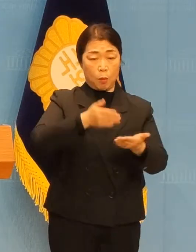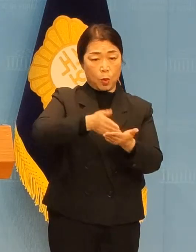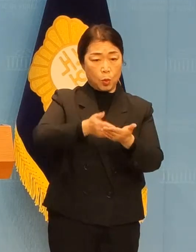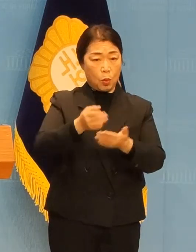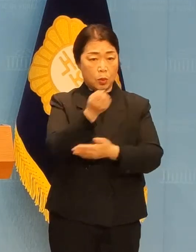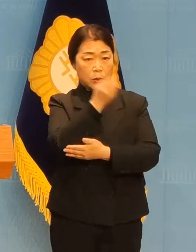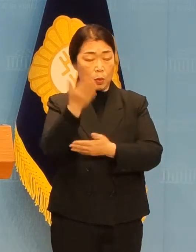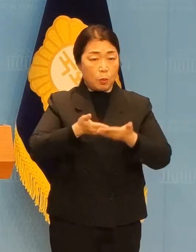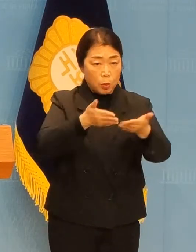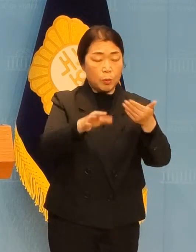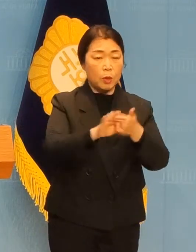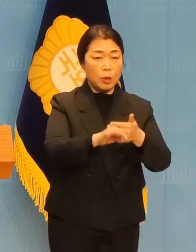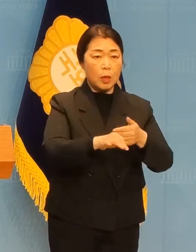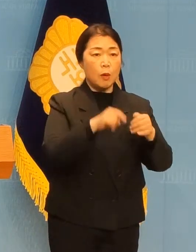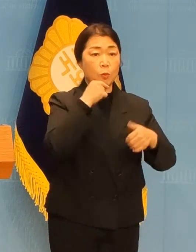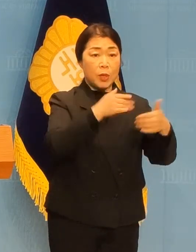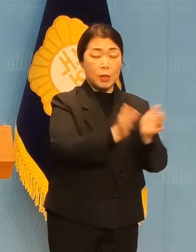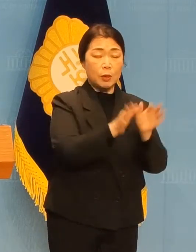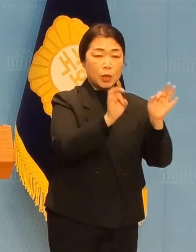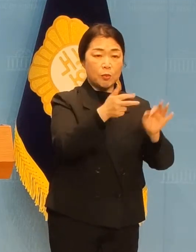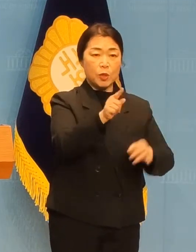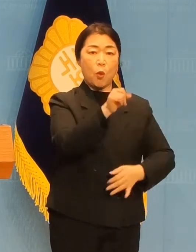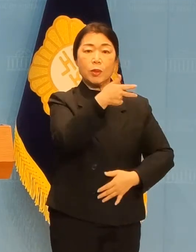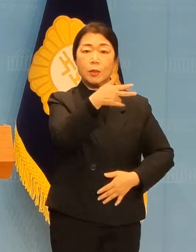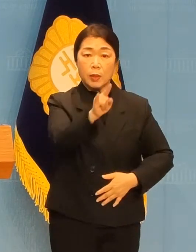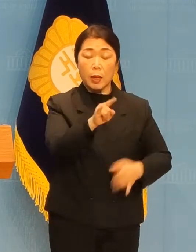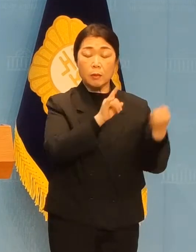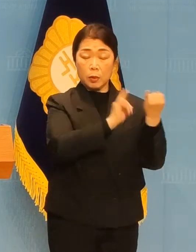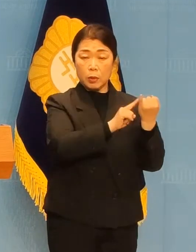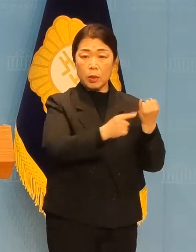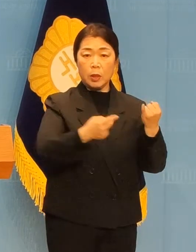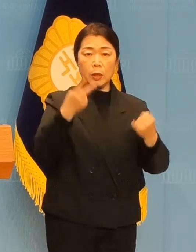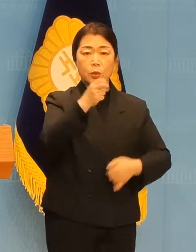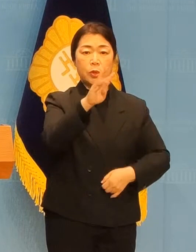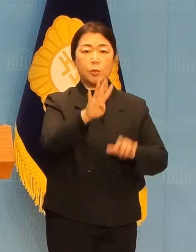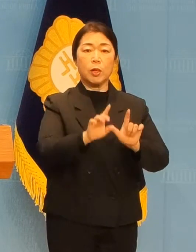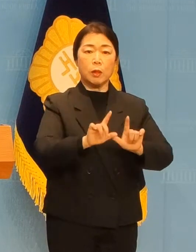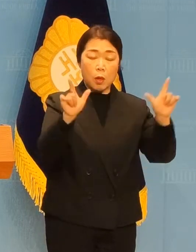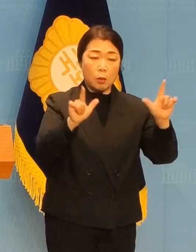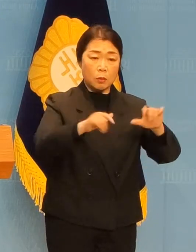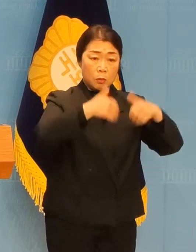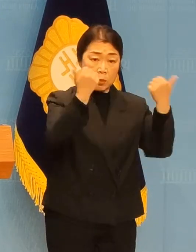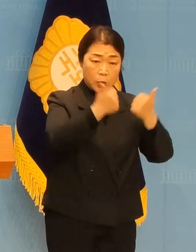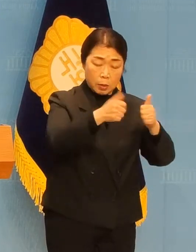국민의힘 김정재 의원이 2024년 총선을 앞두고 당시